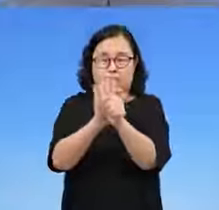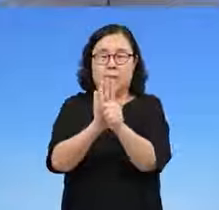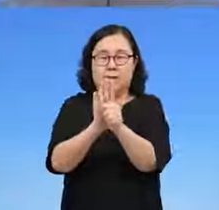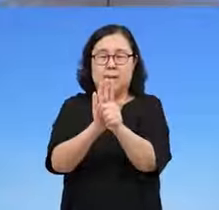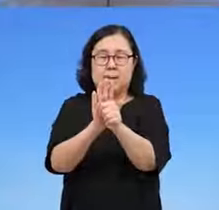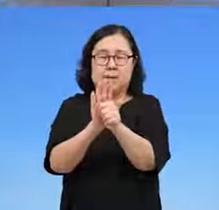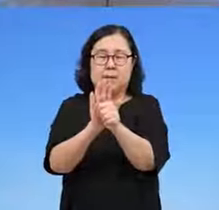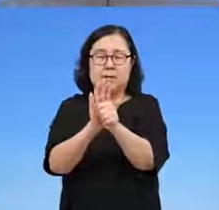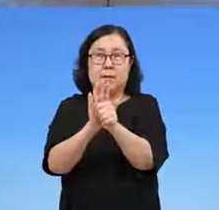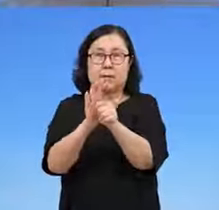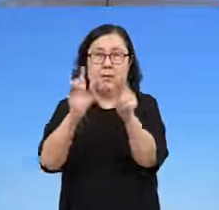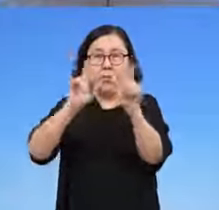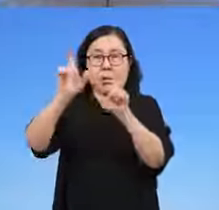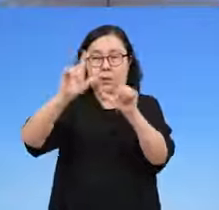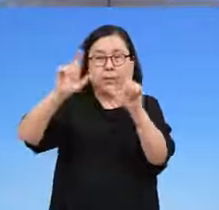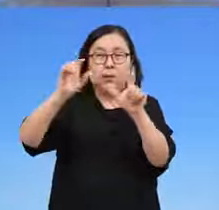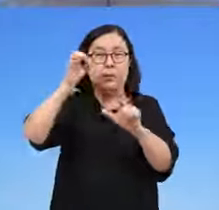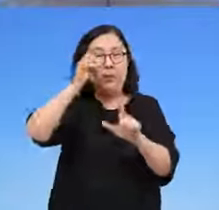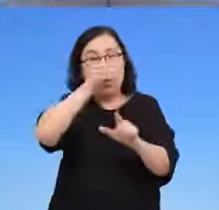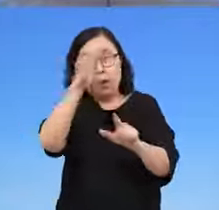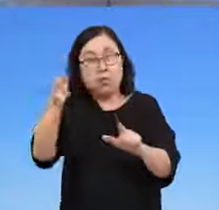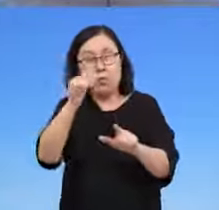없습니까?